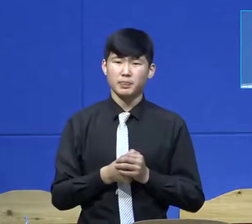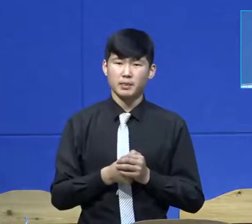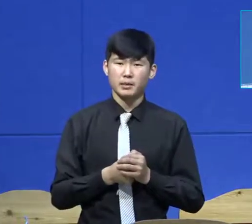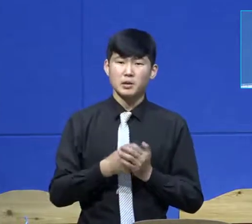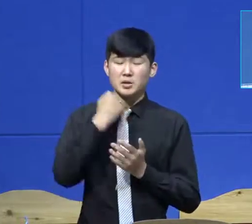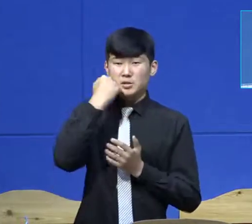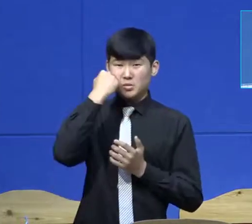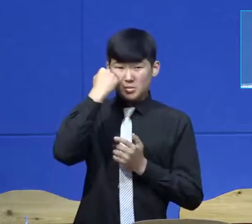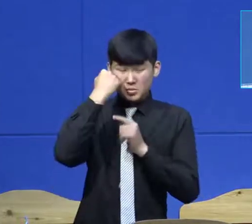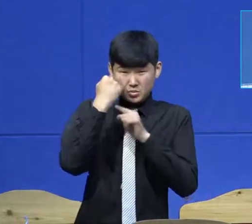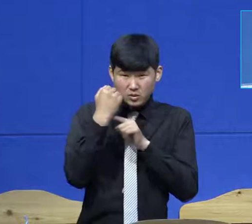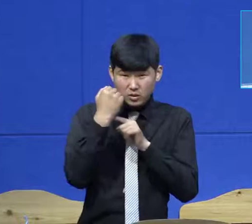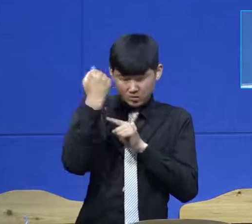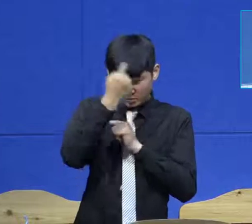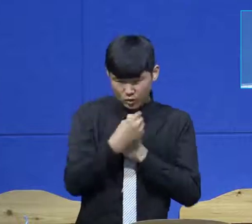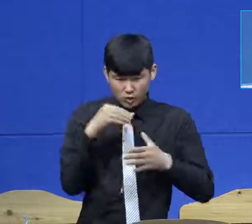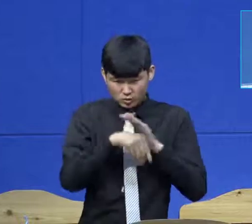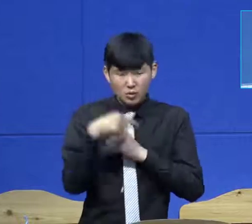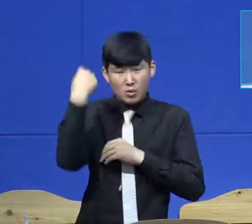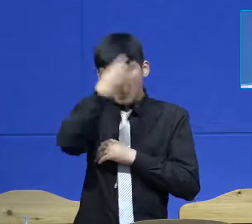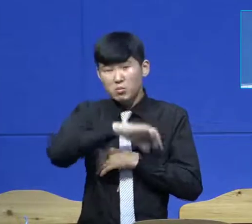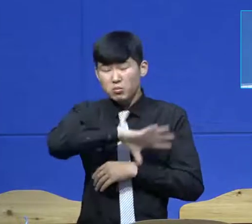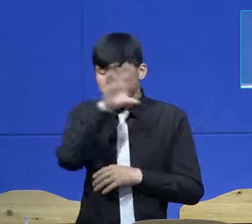ич хүртэгээр байдалд орсон тэр байдал